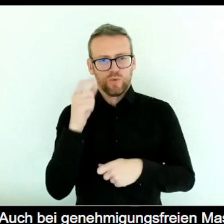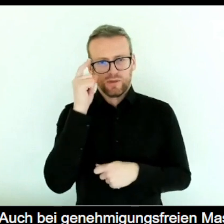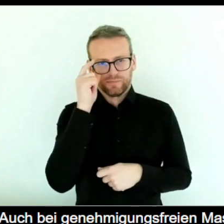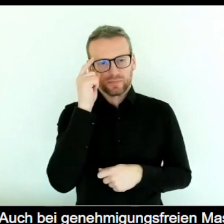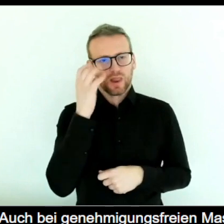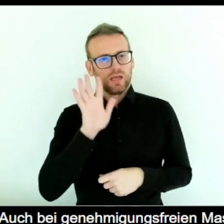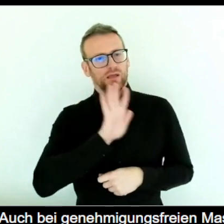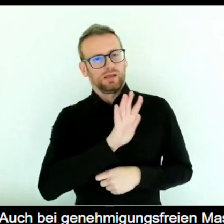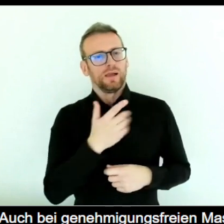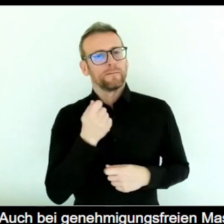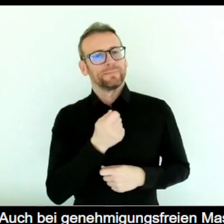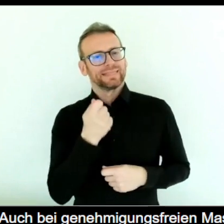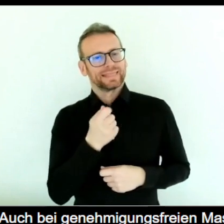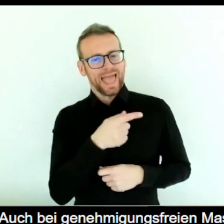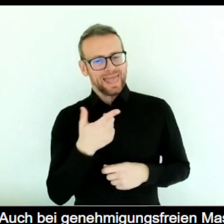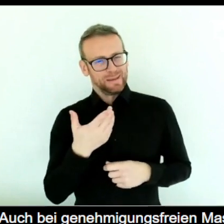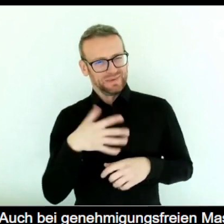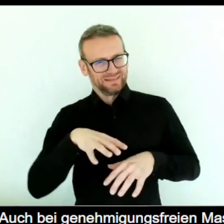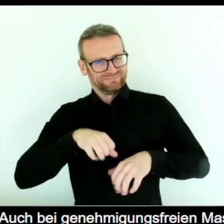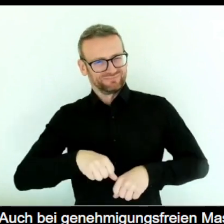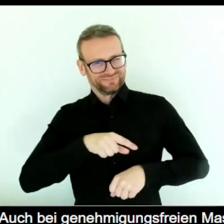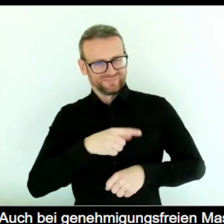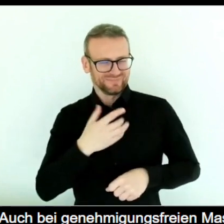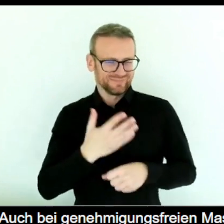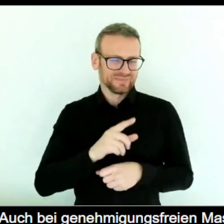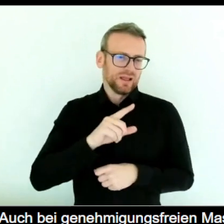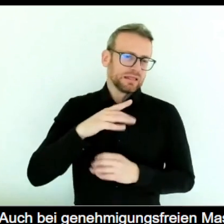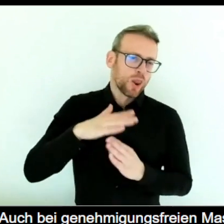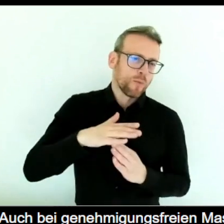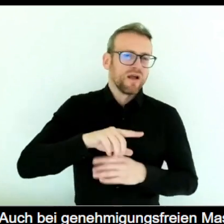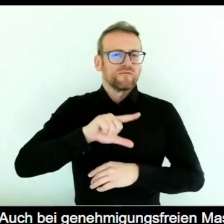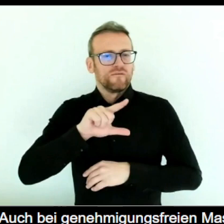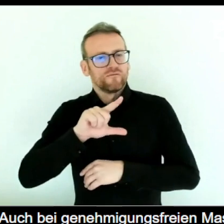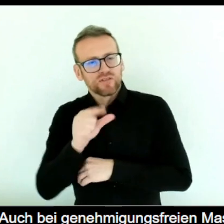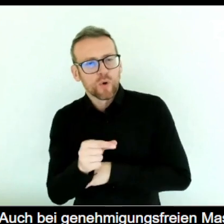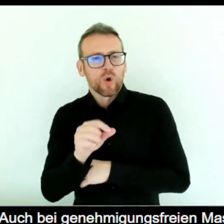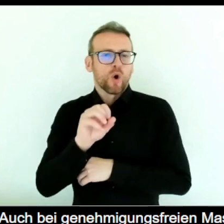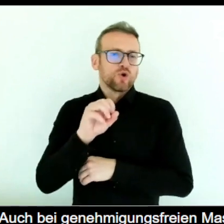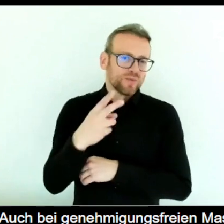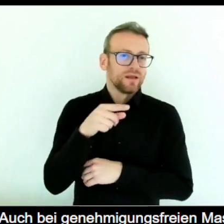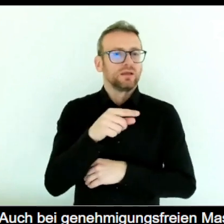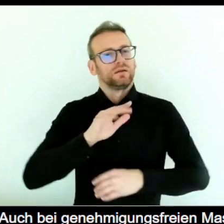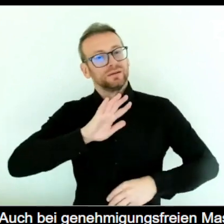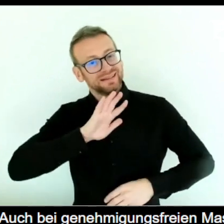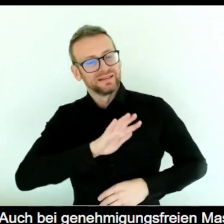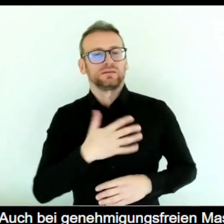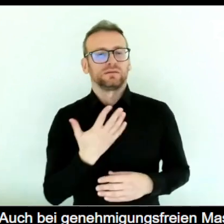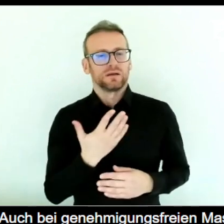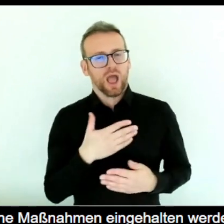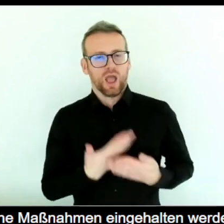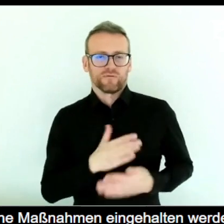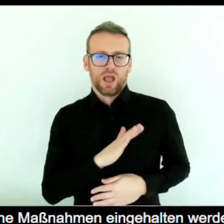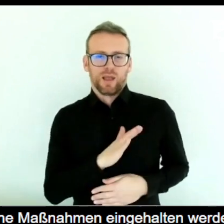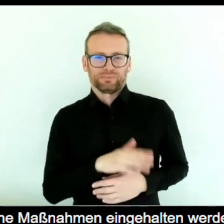geplanten Bayerischen Rackgesetz beschäftigt. Zum Ticket. Der Herr Ministerpräsident hat ja in der Grundsatzrede letzte Woche bei der Klausur der CSU